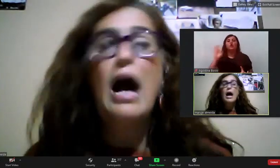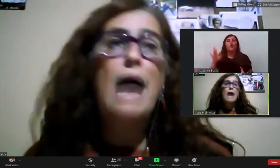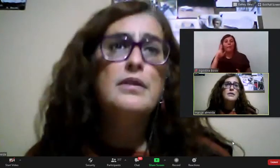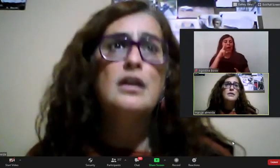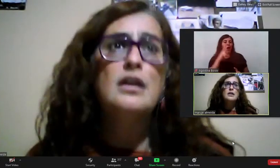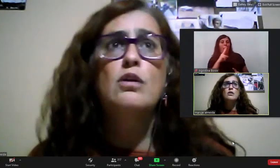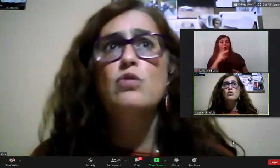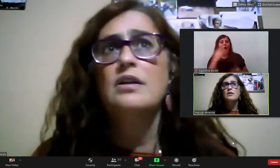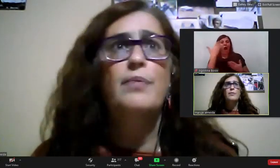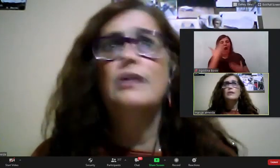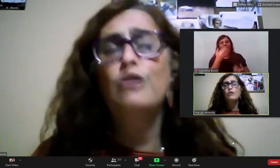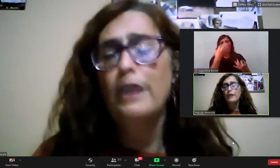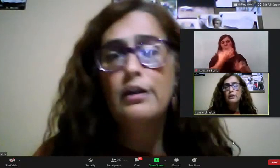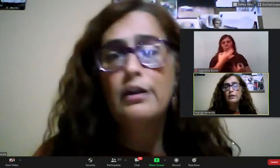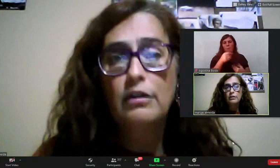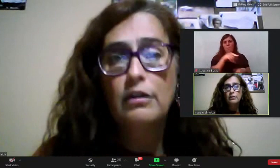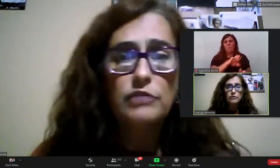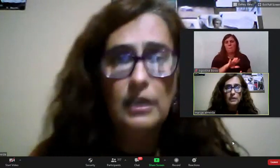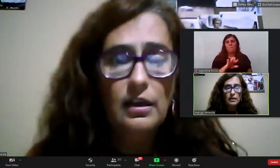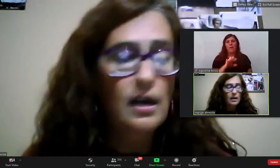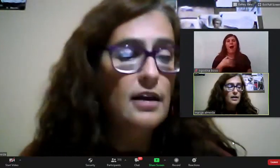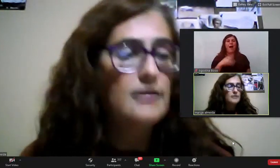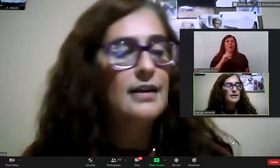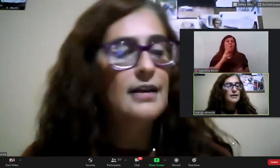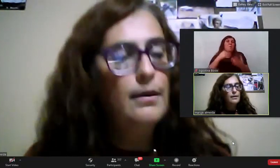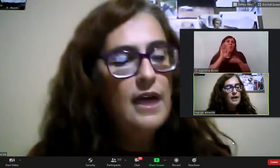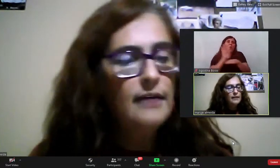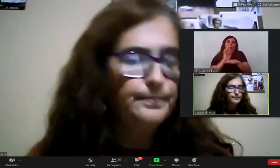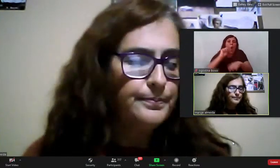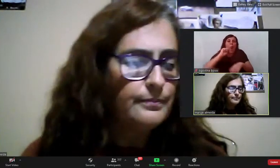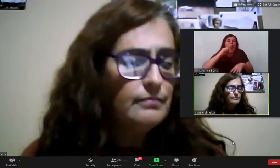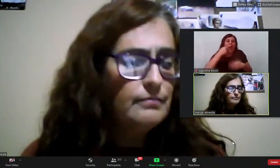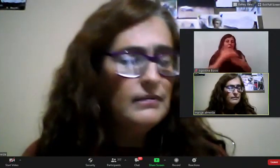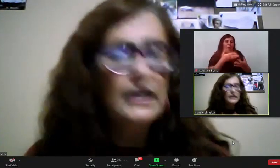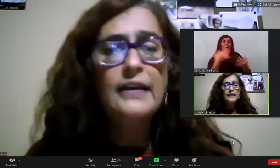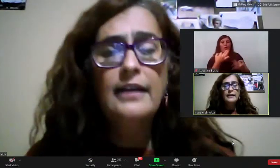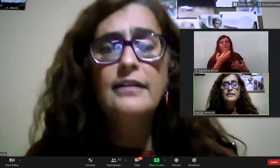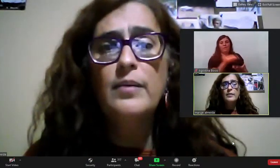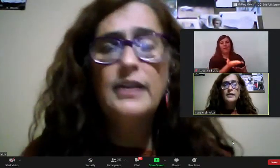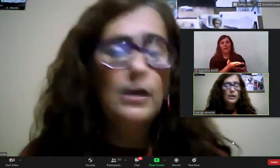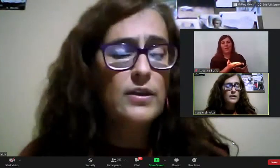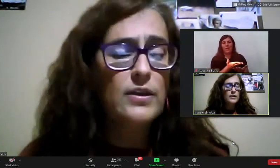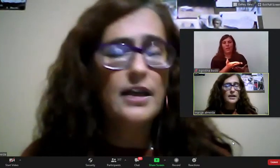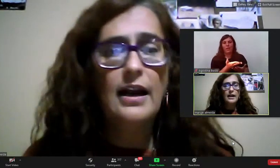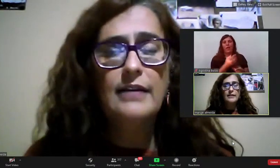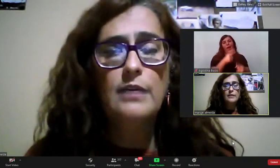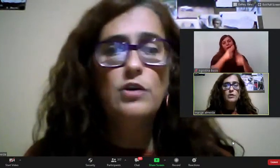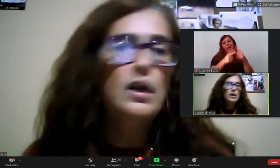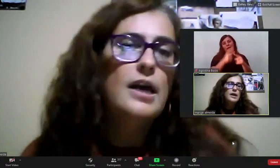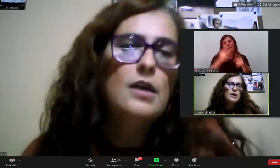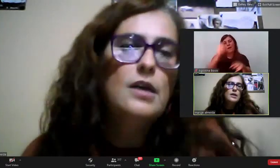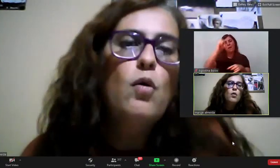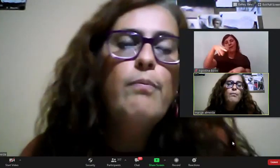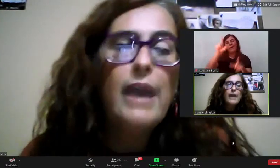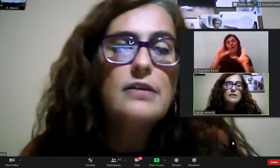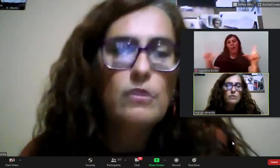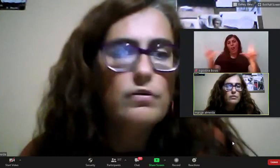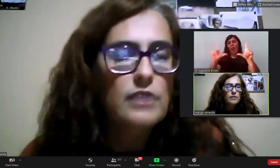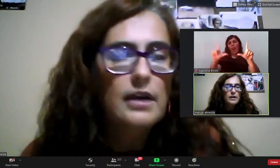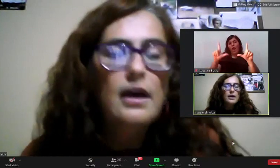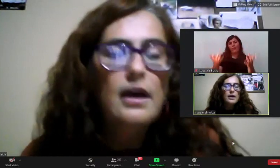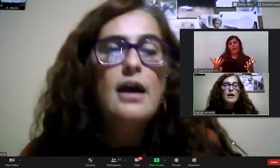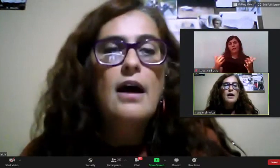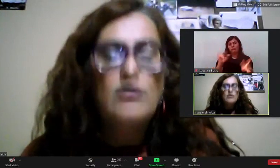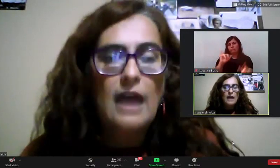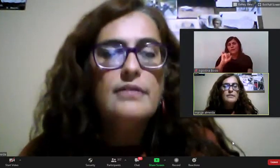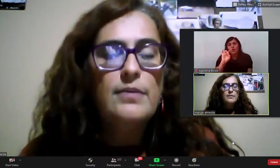reconocimiento, a veces incluso hasta pintoresco, ¿sí? Decir, qué bien está el intérprete de lengua de señas en la televisión, ese es un paso,